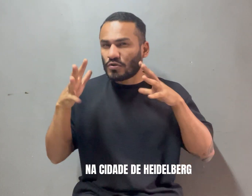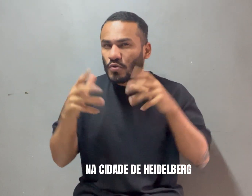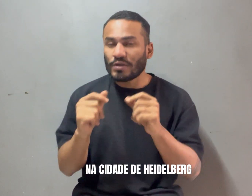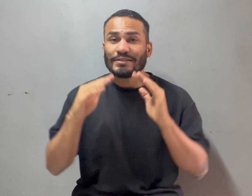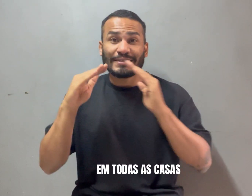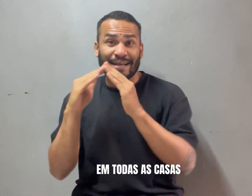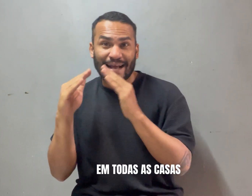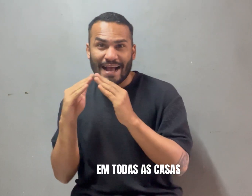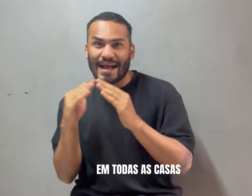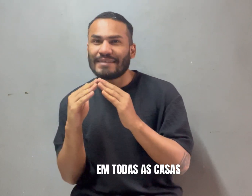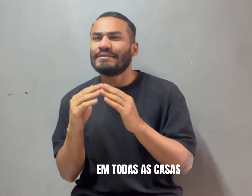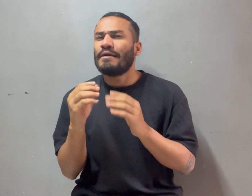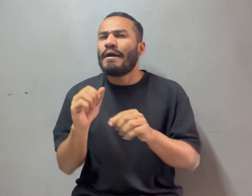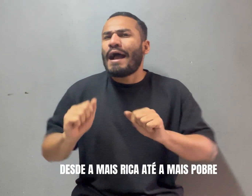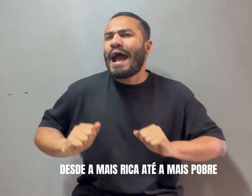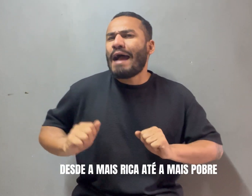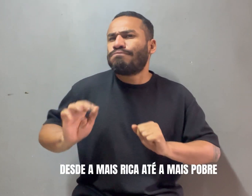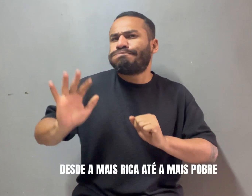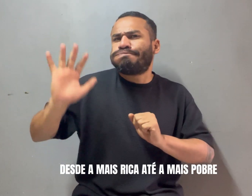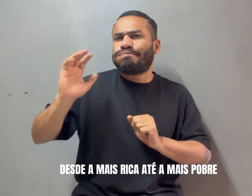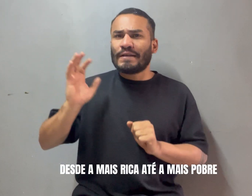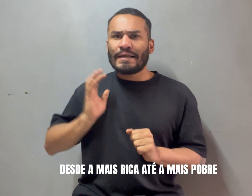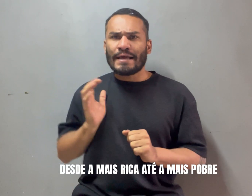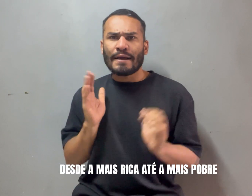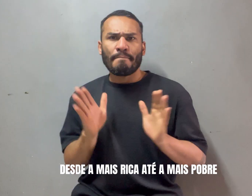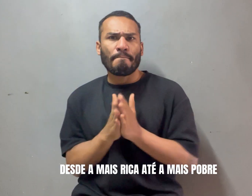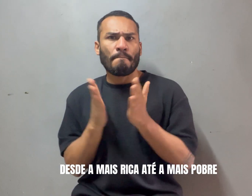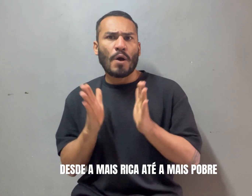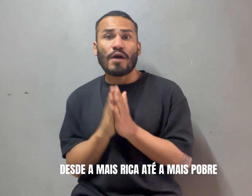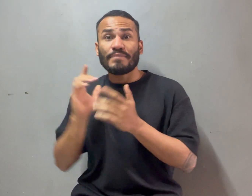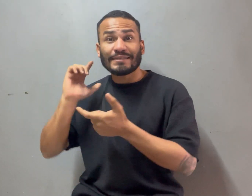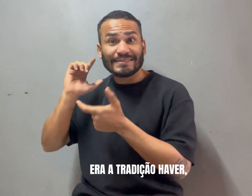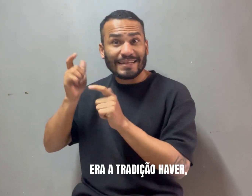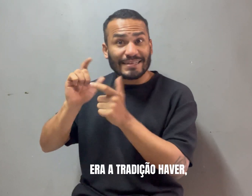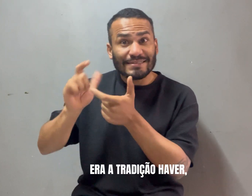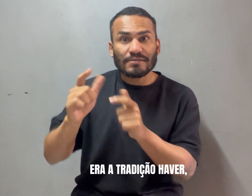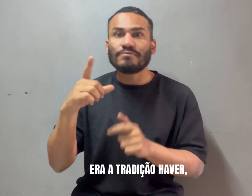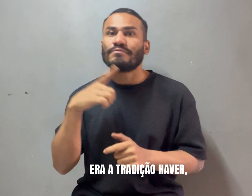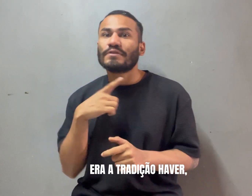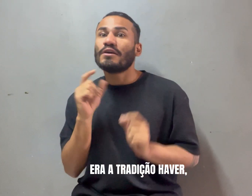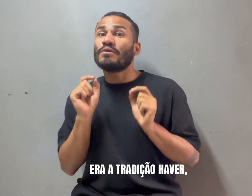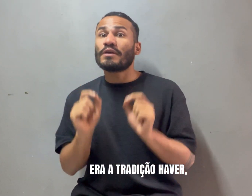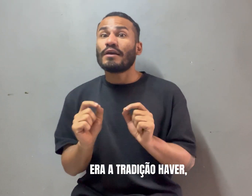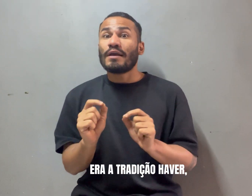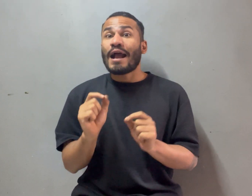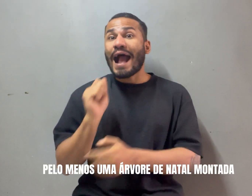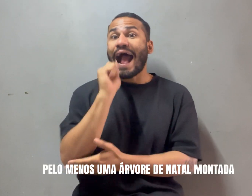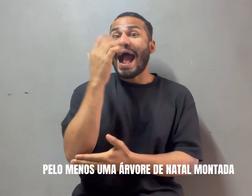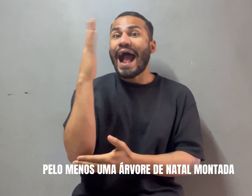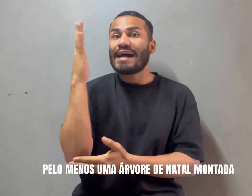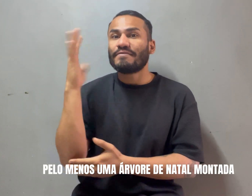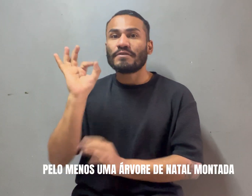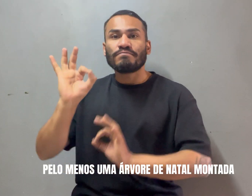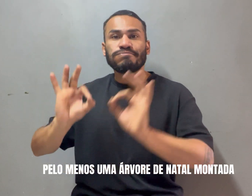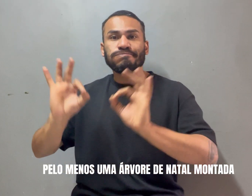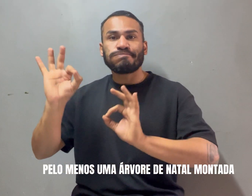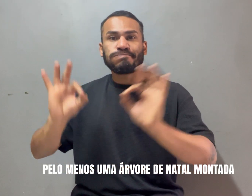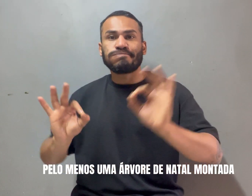em todas as casas, desde a mais rica até a mais pobre, era tradição haver pelo menos uma árvore de Natal